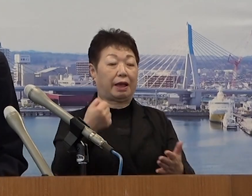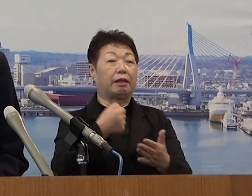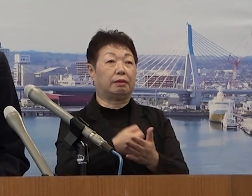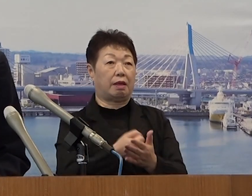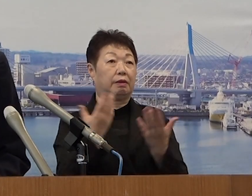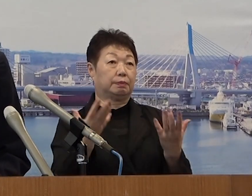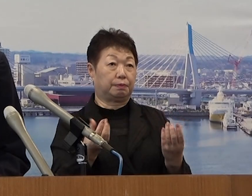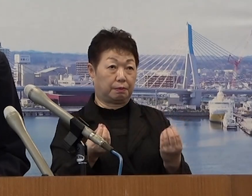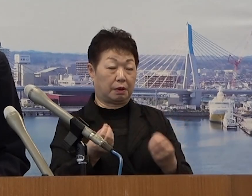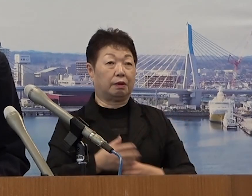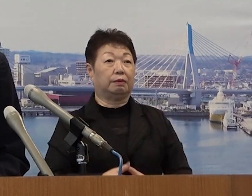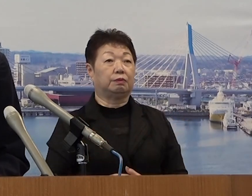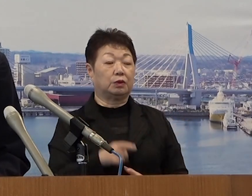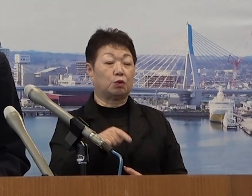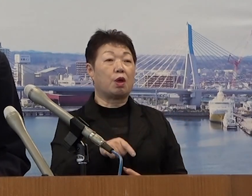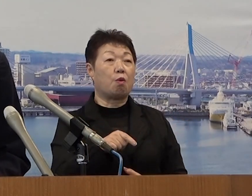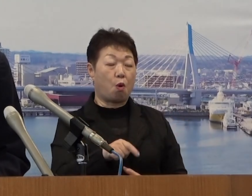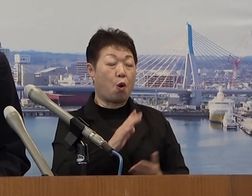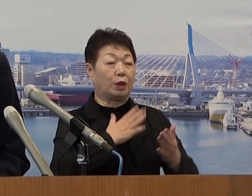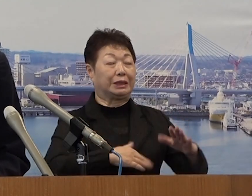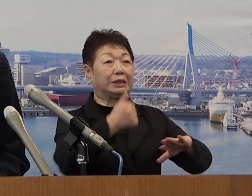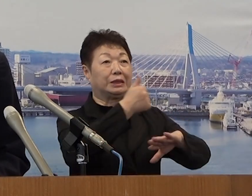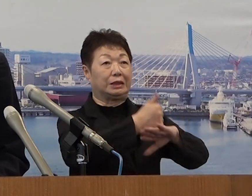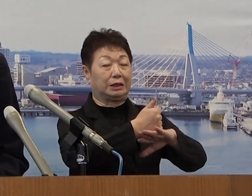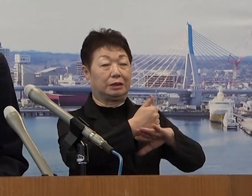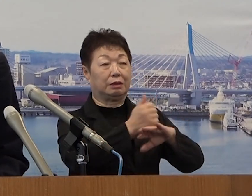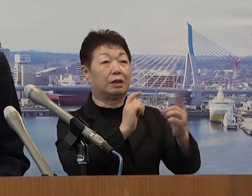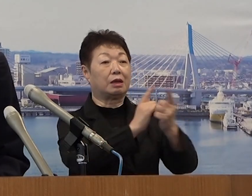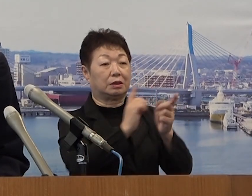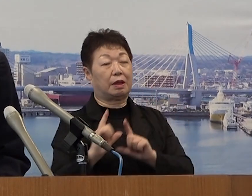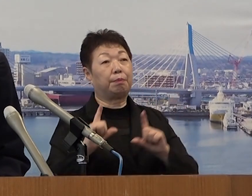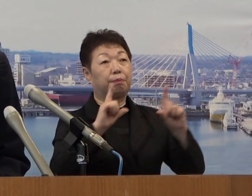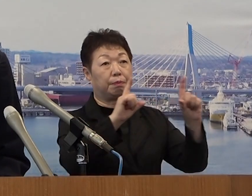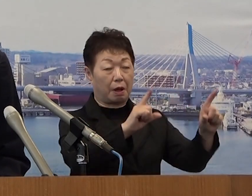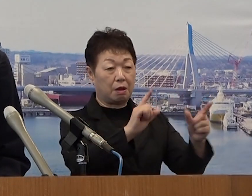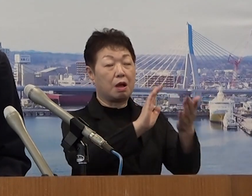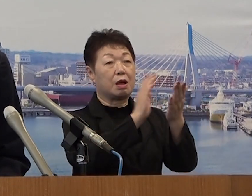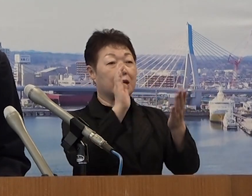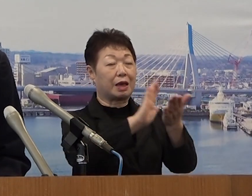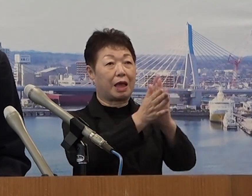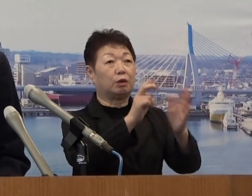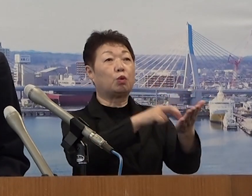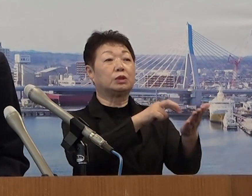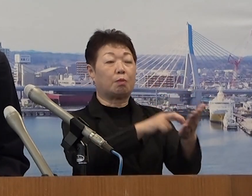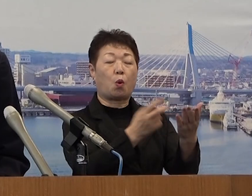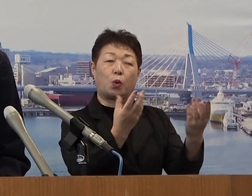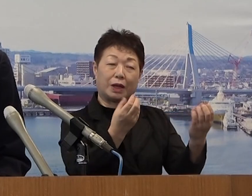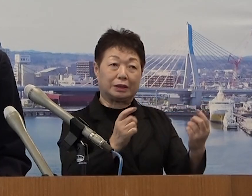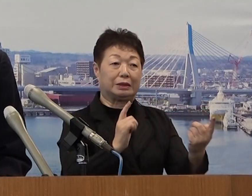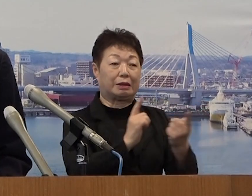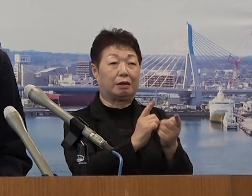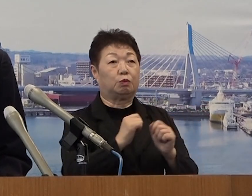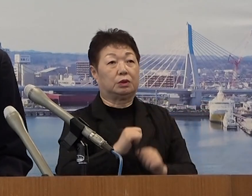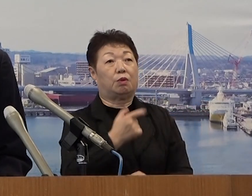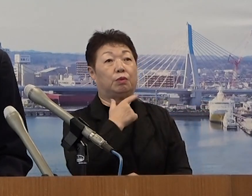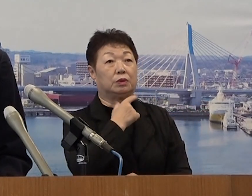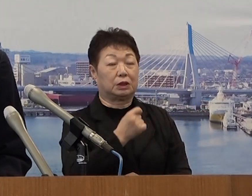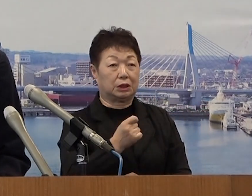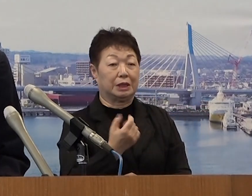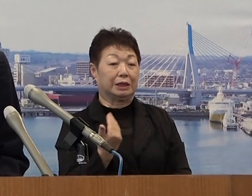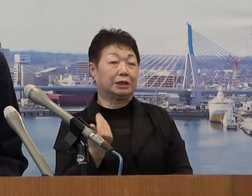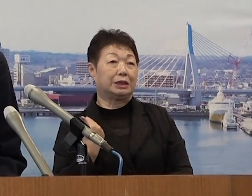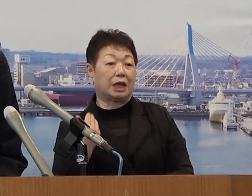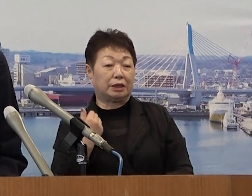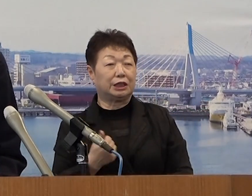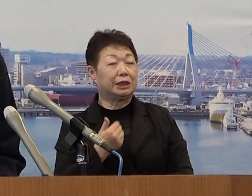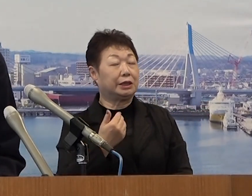ましたので、それを今度は県知事の方にも持っていきまして、県としても同じ対応をしていただきたいと、あの事前に伺